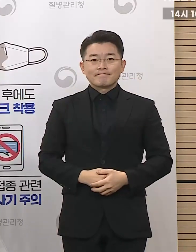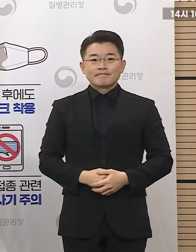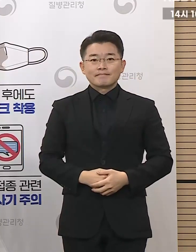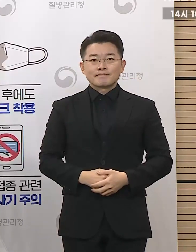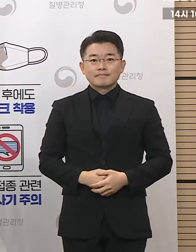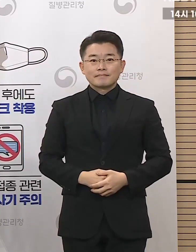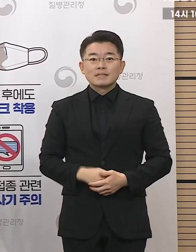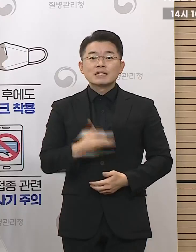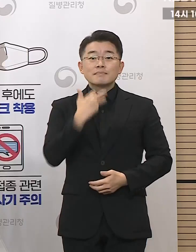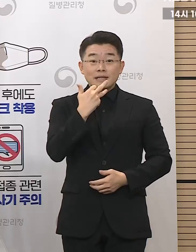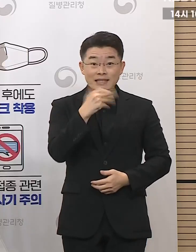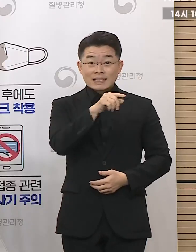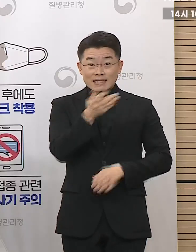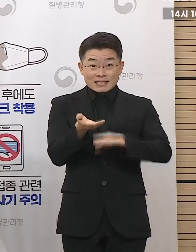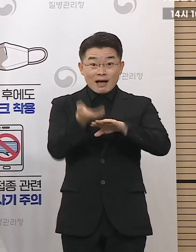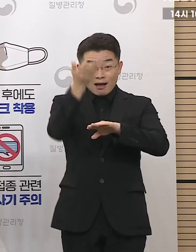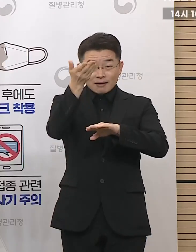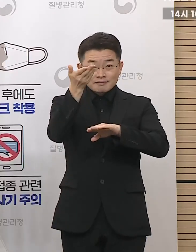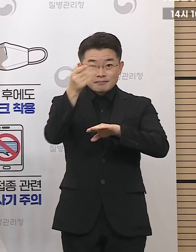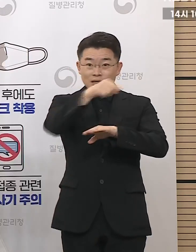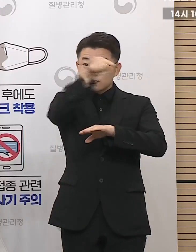이는 18세 이상 성인의